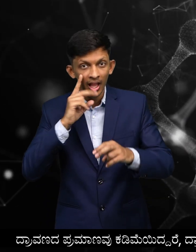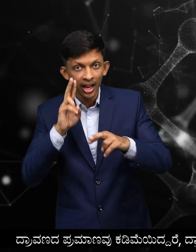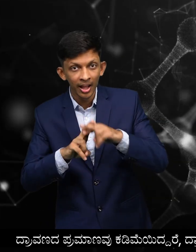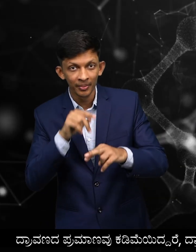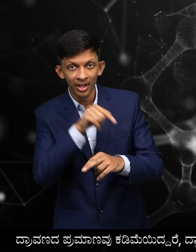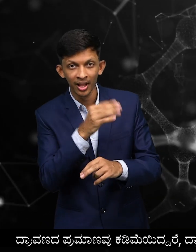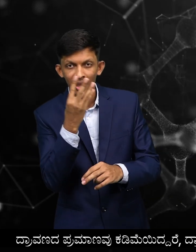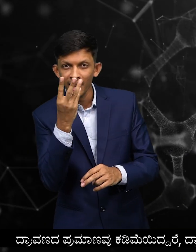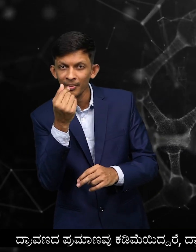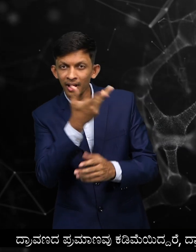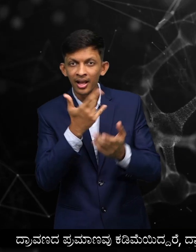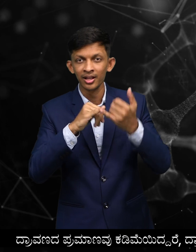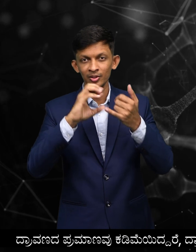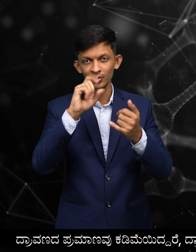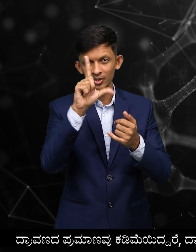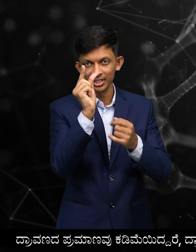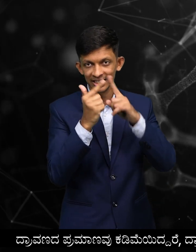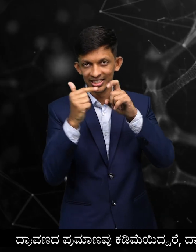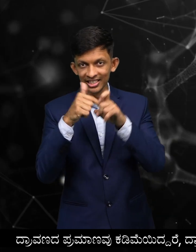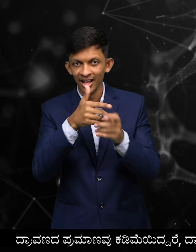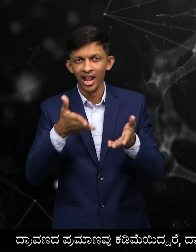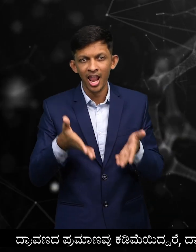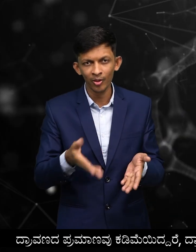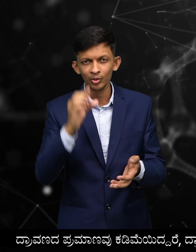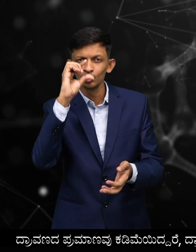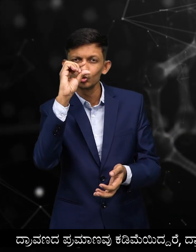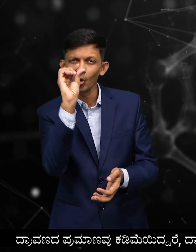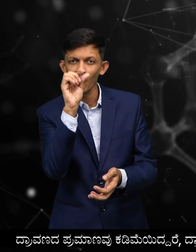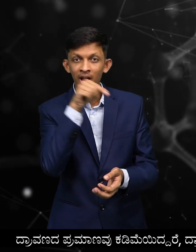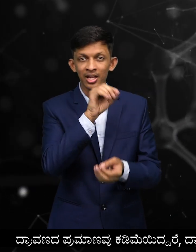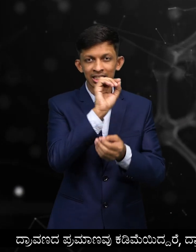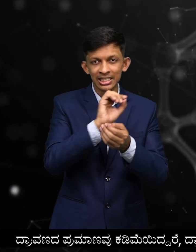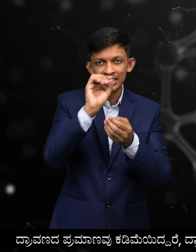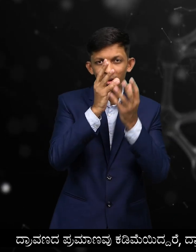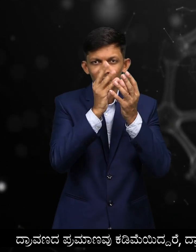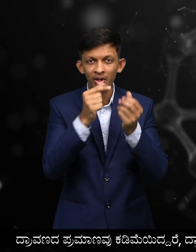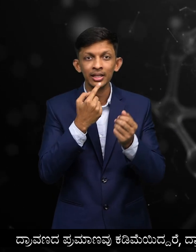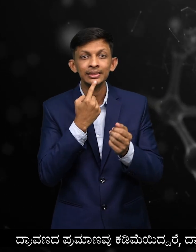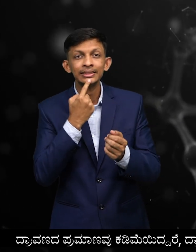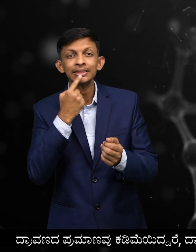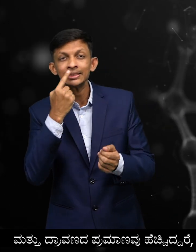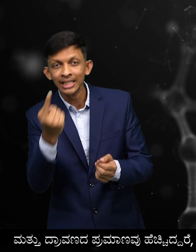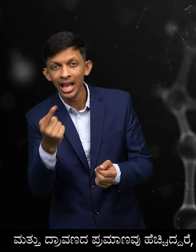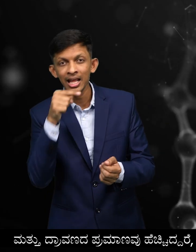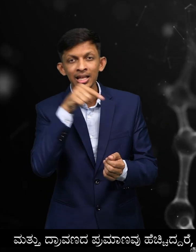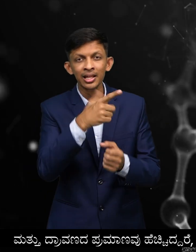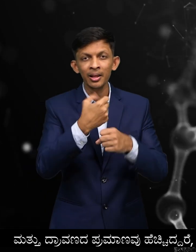ದ್ರಾವಣದ ಪ್ರಮಾಣವು ಕಡಿಮೆ ಇದ್ದರೆ ದ್ರಾವಣವನ್ನು ದುರ್ಬಲಗೊಳಿಸಲಾಗುತ್ತದೆ ಎಂದು ಹೇಳಲಾಗುತ್ತದೆ ಮತ್ತು ದ್ರಾವಣದ